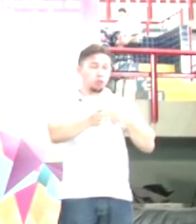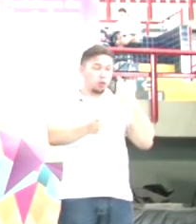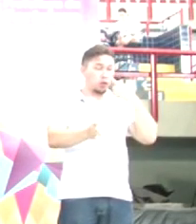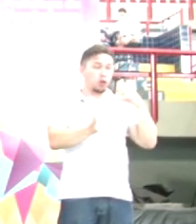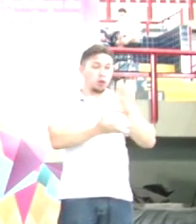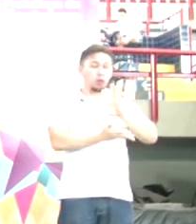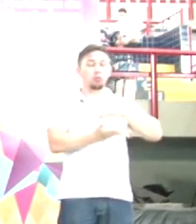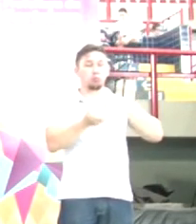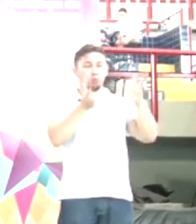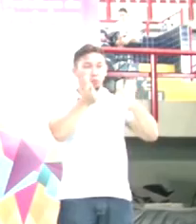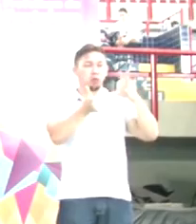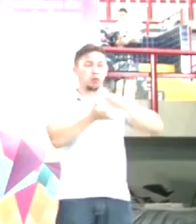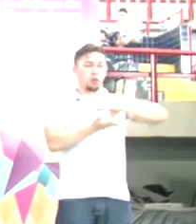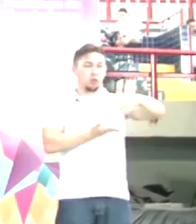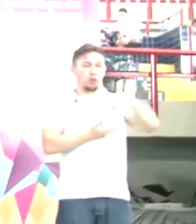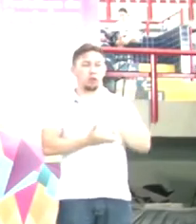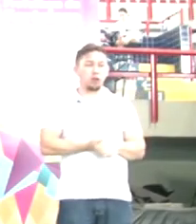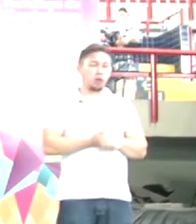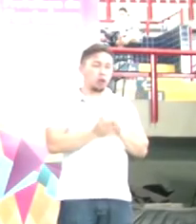anotem: